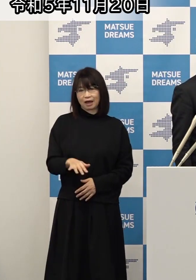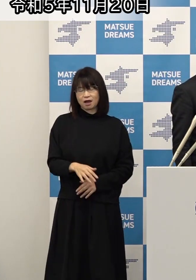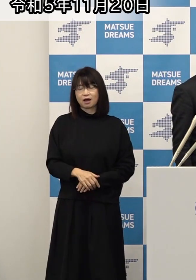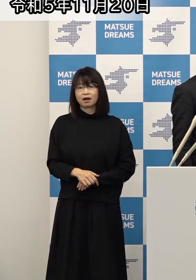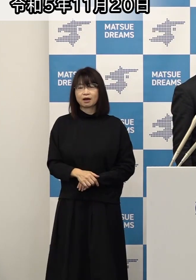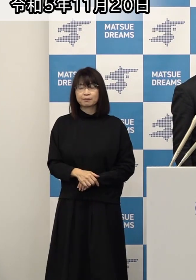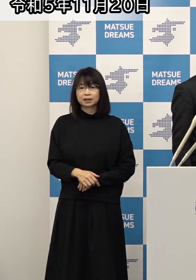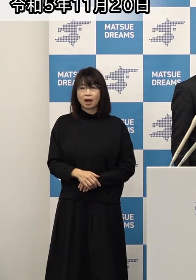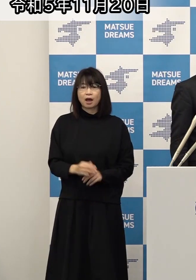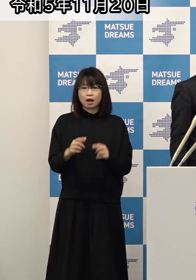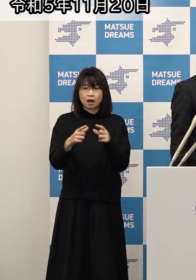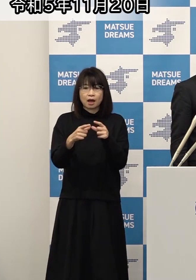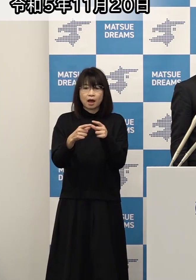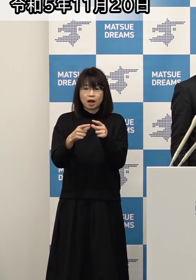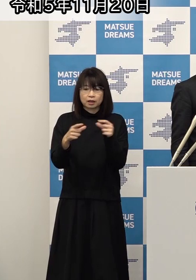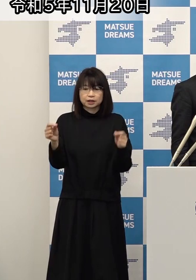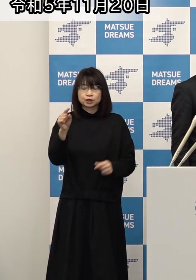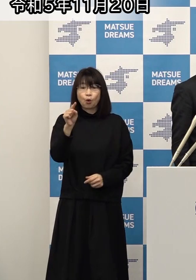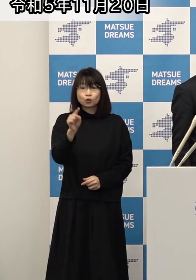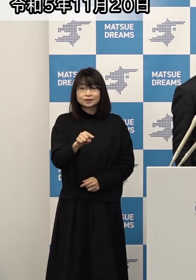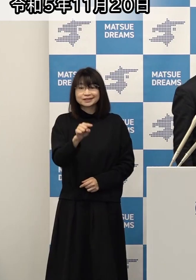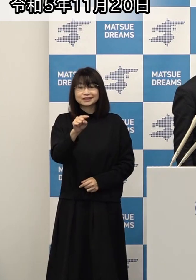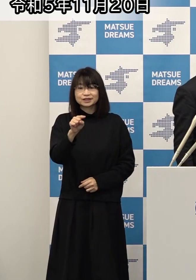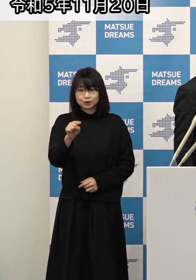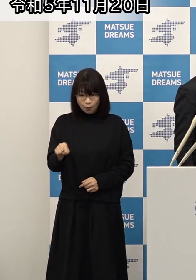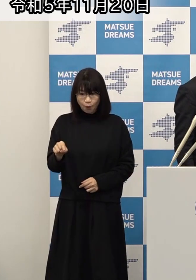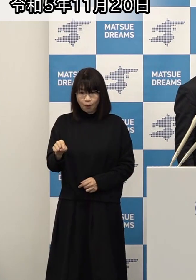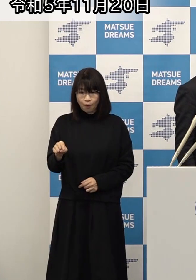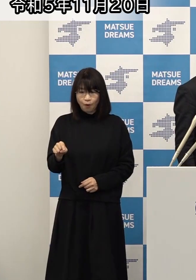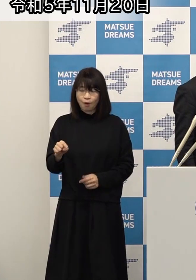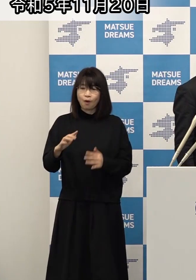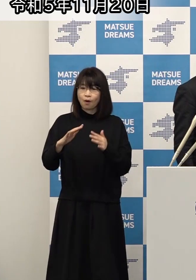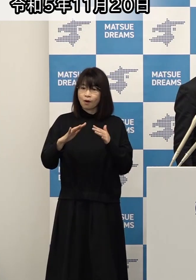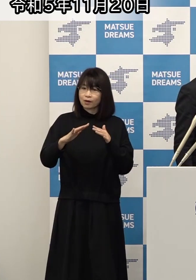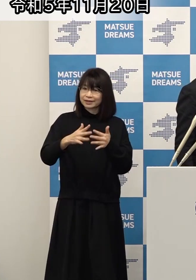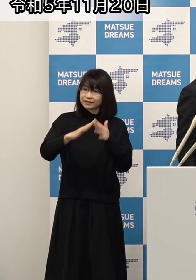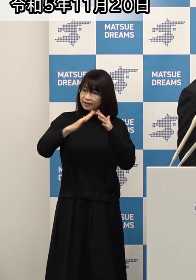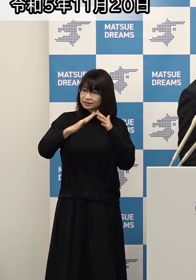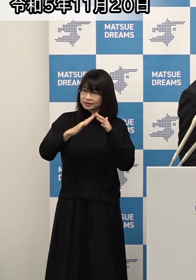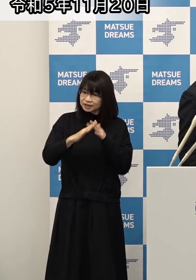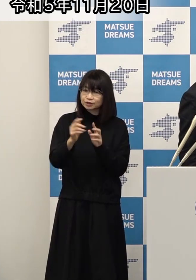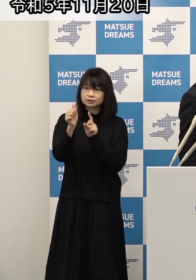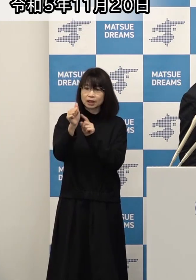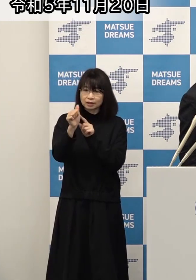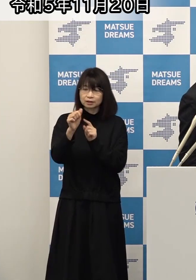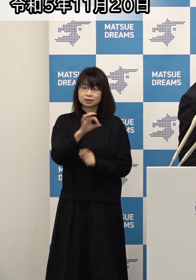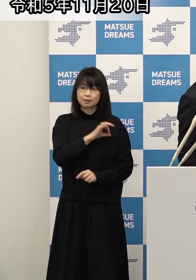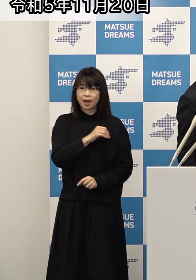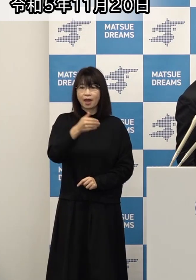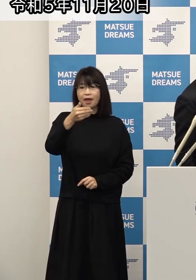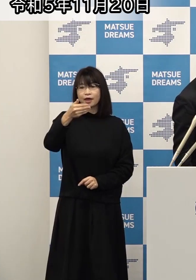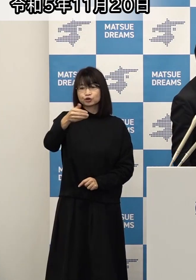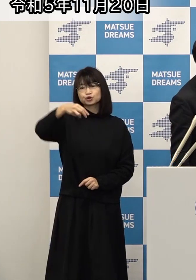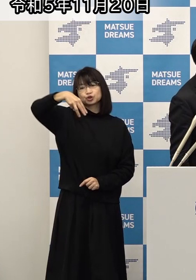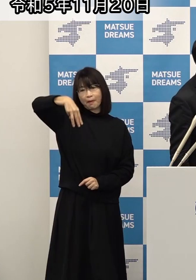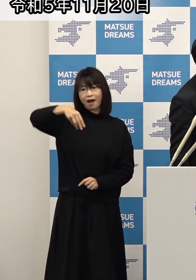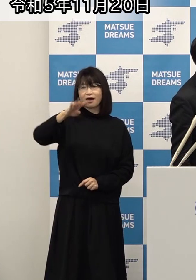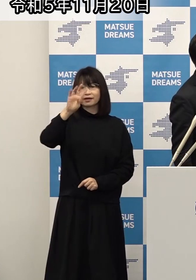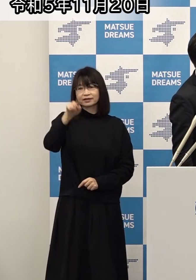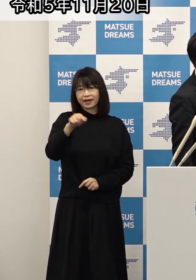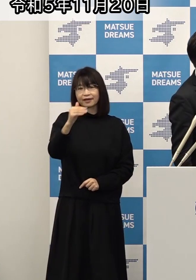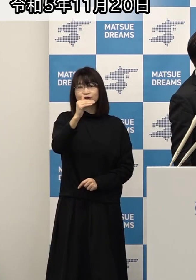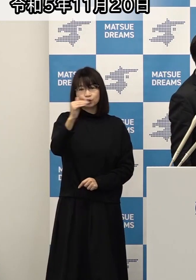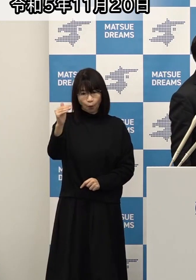なみに日本人の建築家の隈研吾さんの設計による、建物ということでございました。非常におしゃれな建物でございました